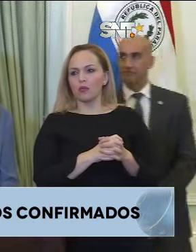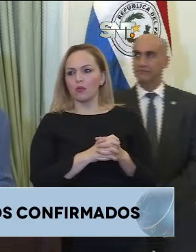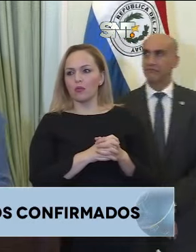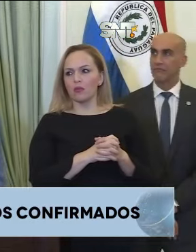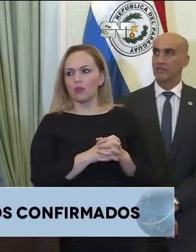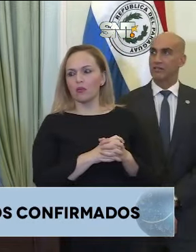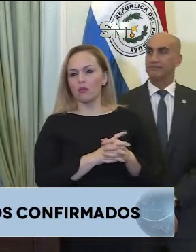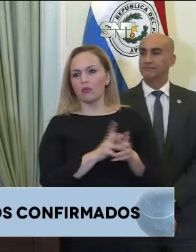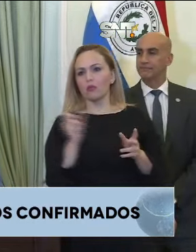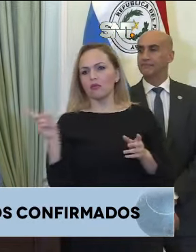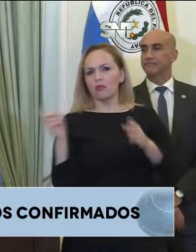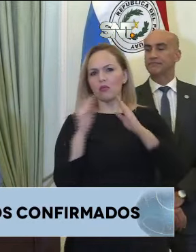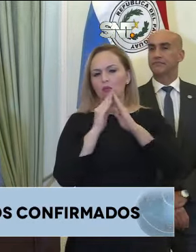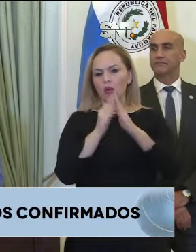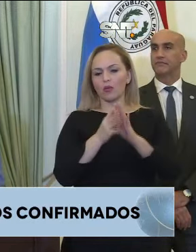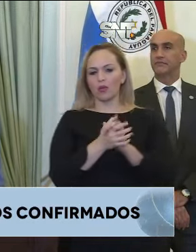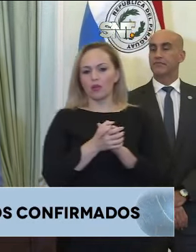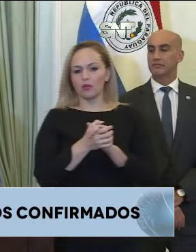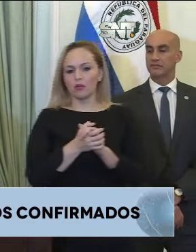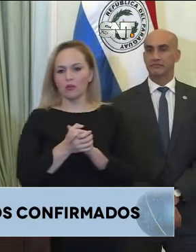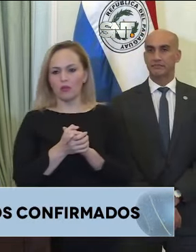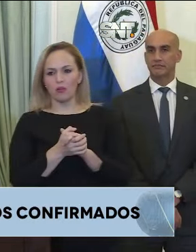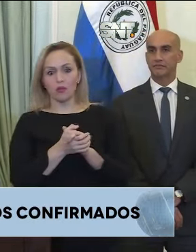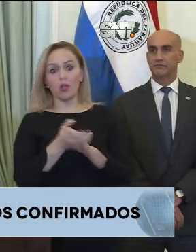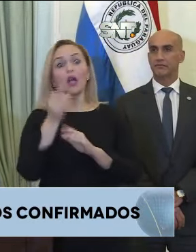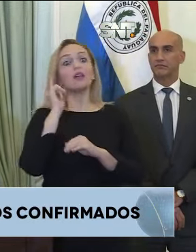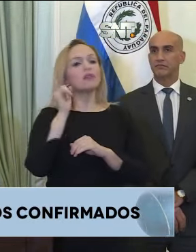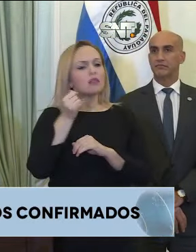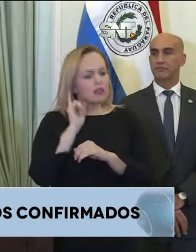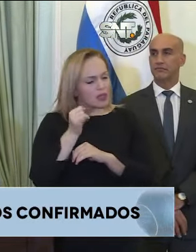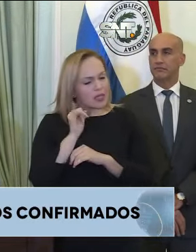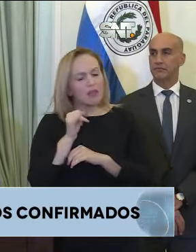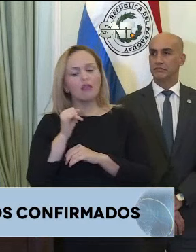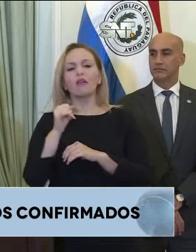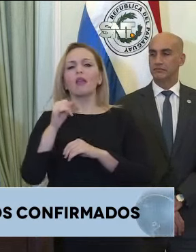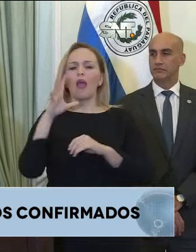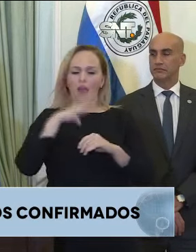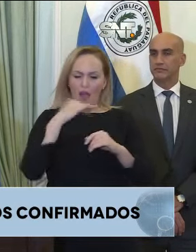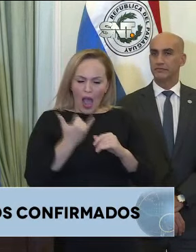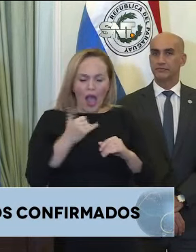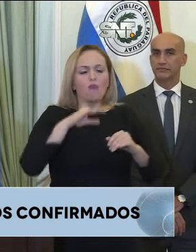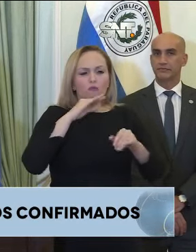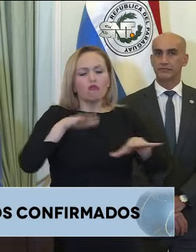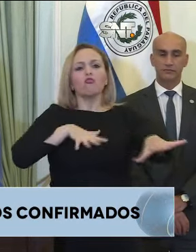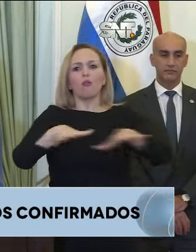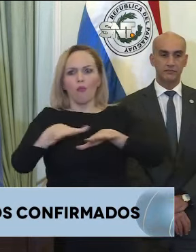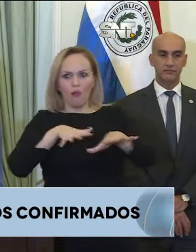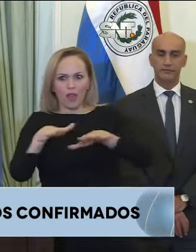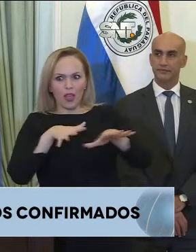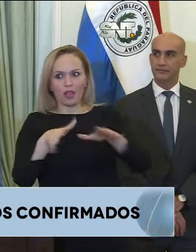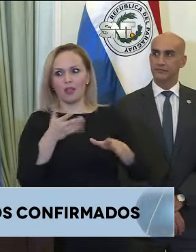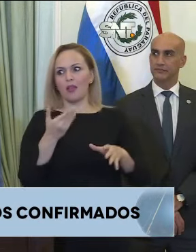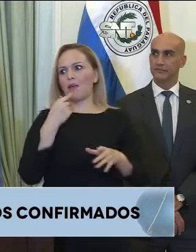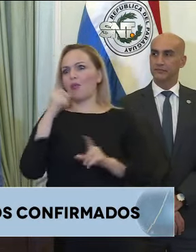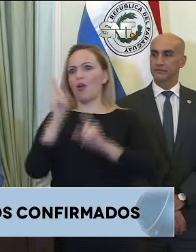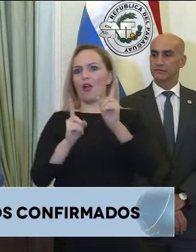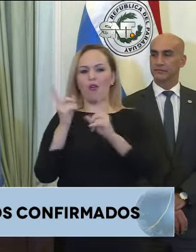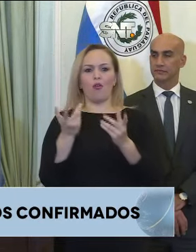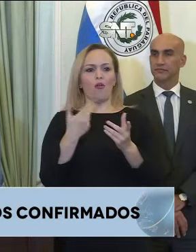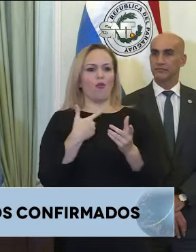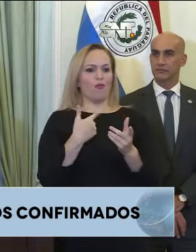aún así van a estar circulando. No, de hecho que sí, pero son las imprescindibles para el funcionamiento, para que usted pueda